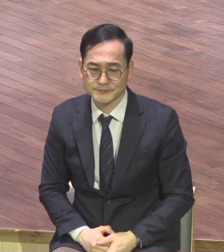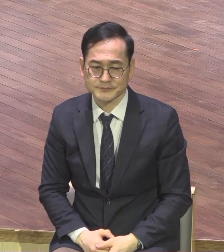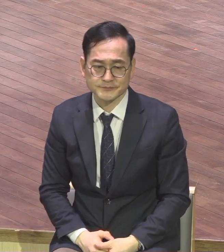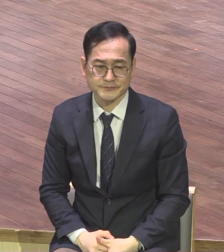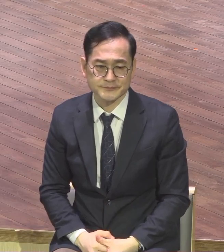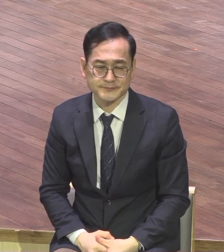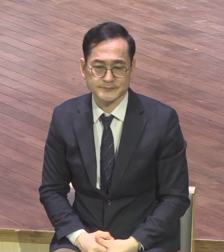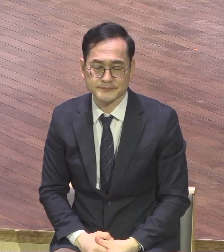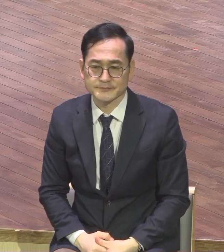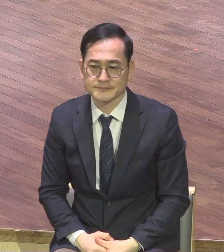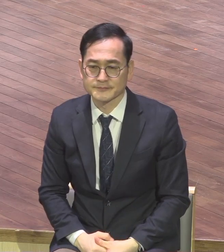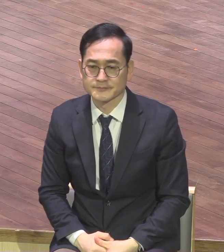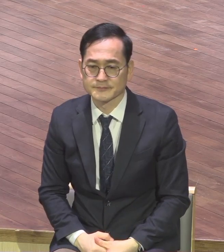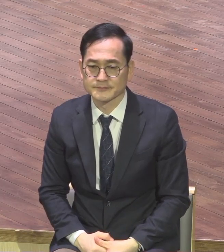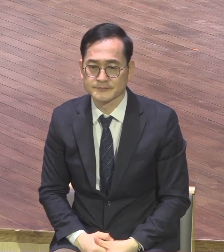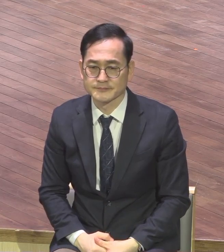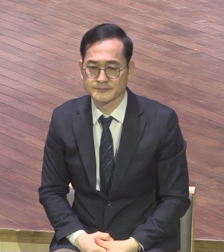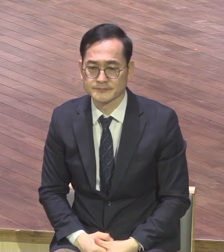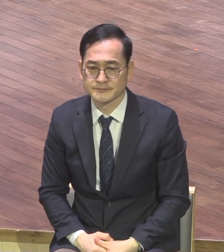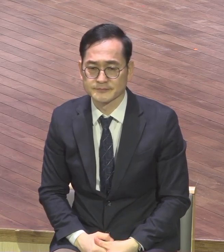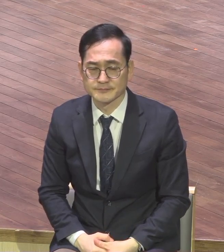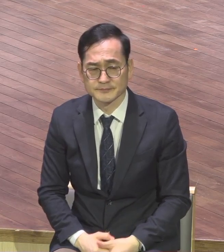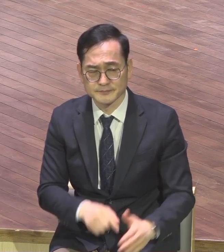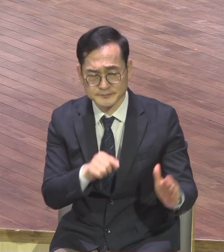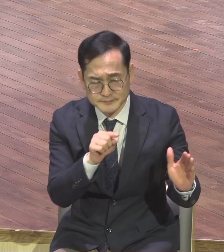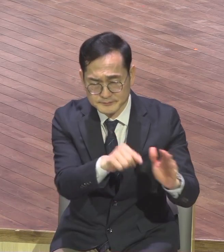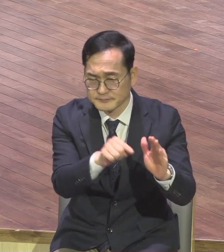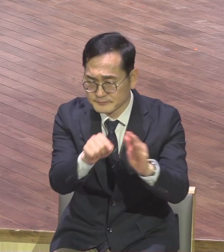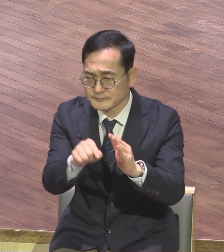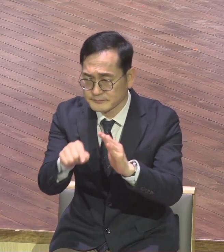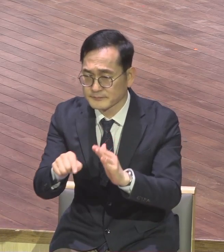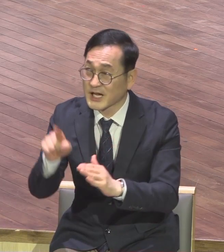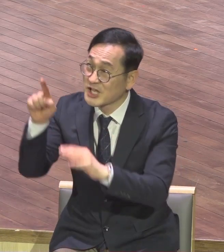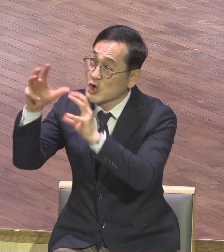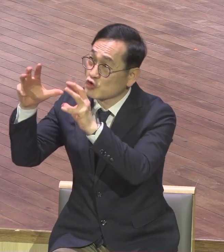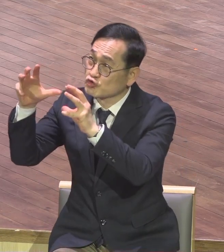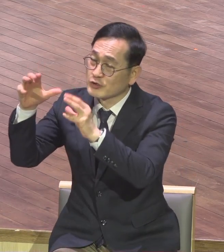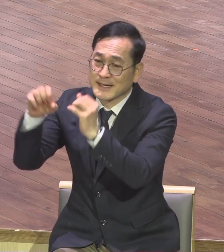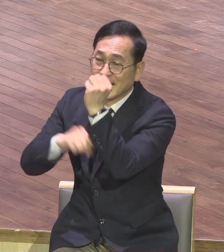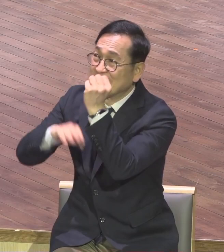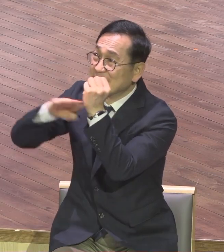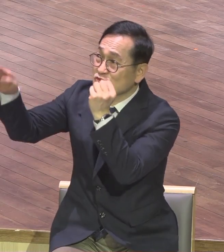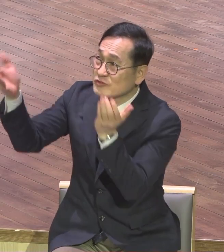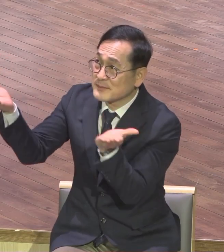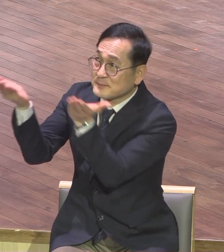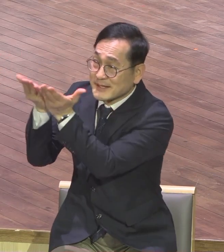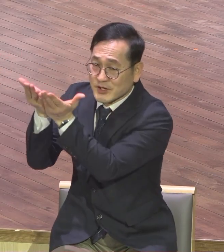영계모대 성도들 가는 곳마다 천국 가치의 기준을 가지고